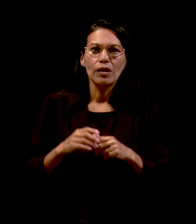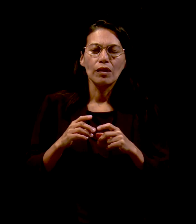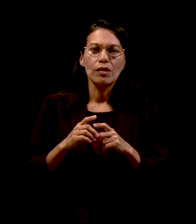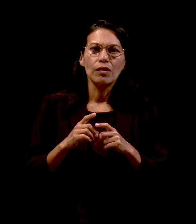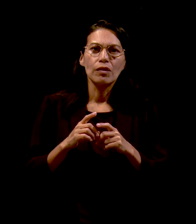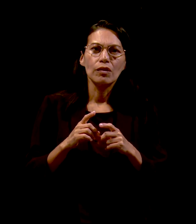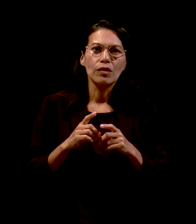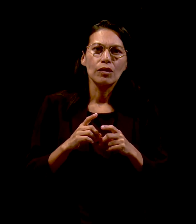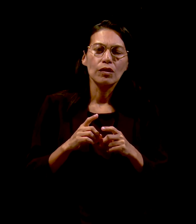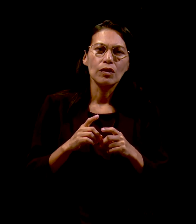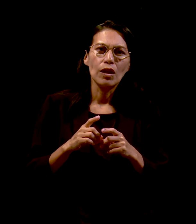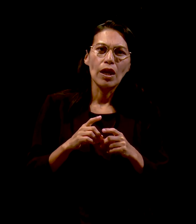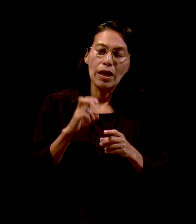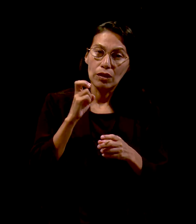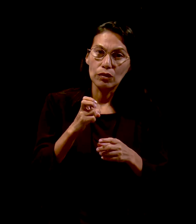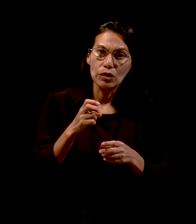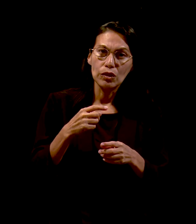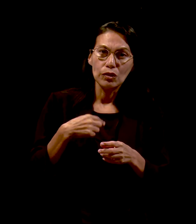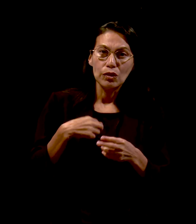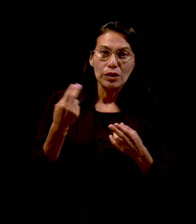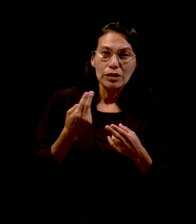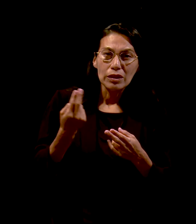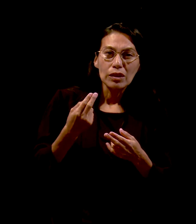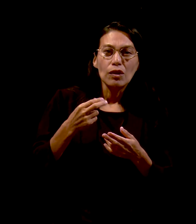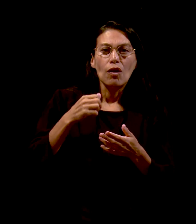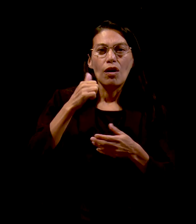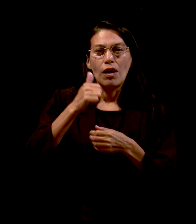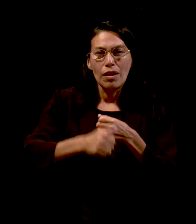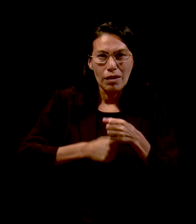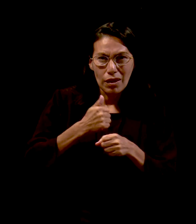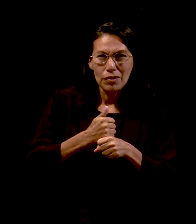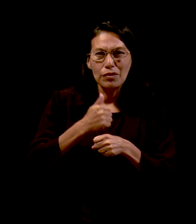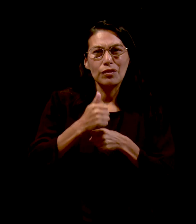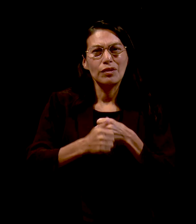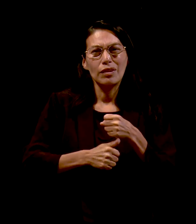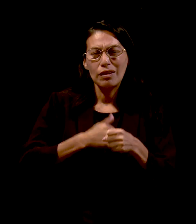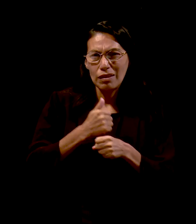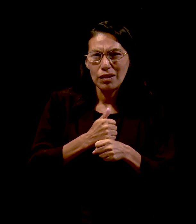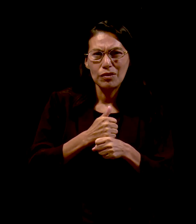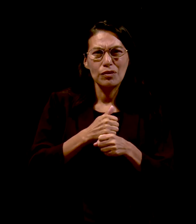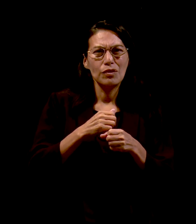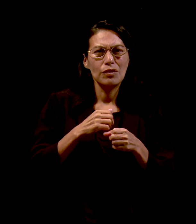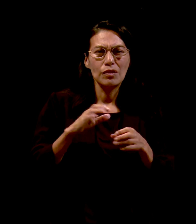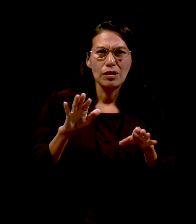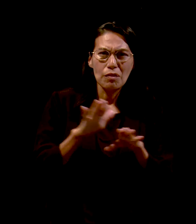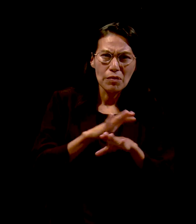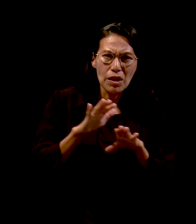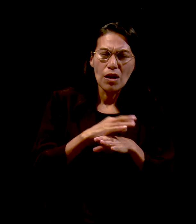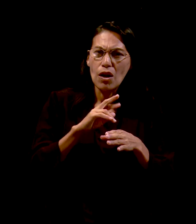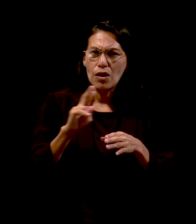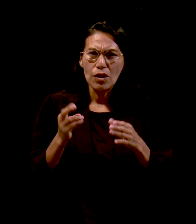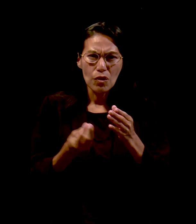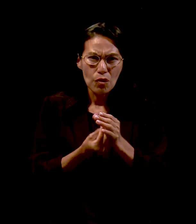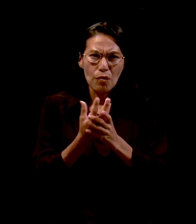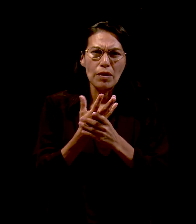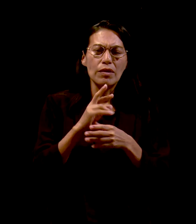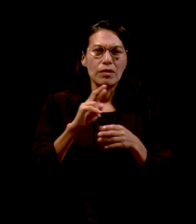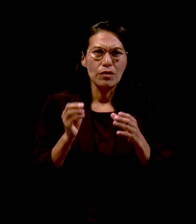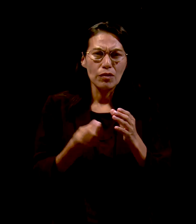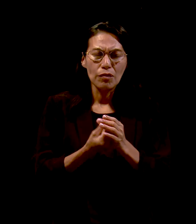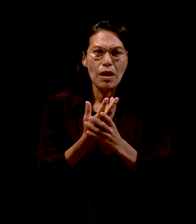residencia de estudiantes temporal pero necesito renovar la cada año entonces se vencía en junio